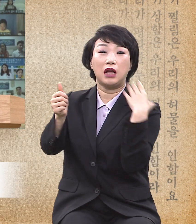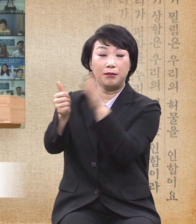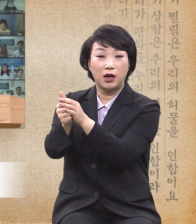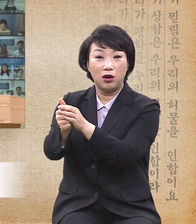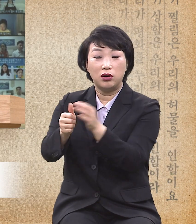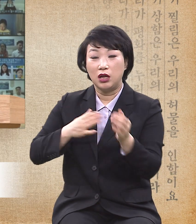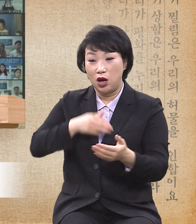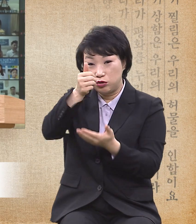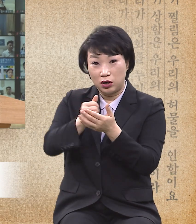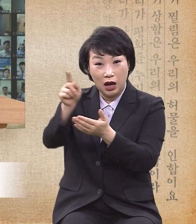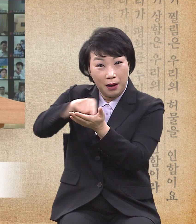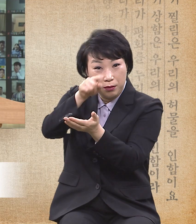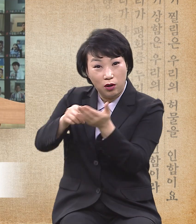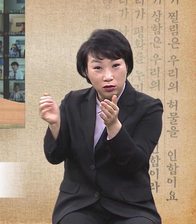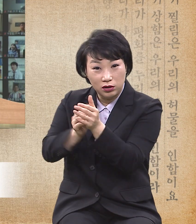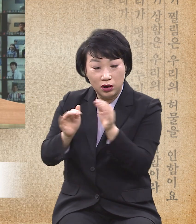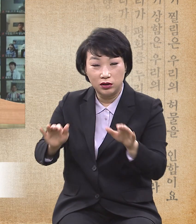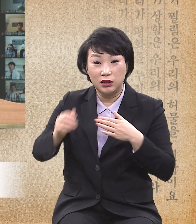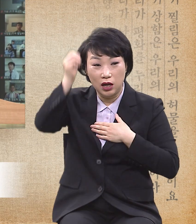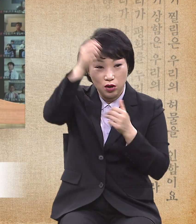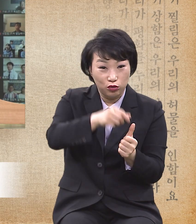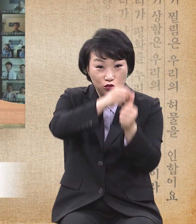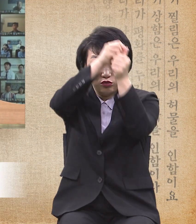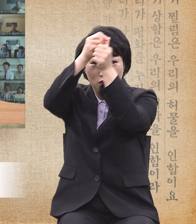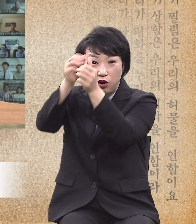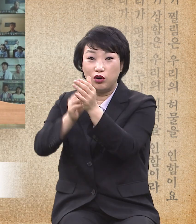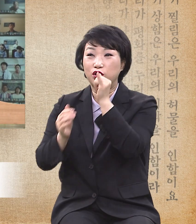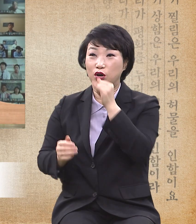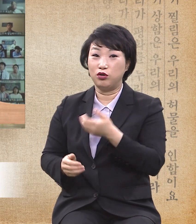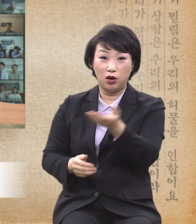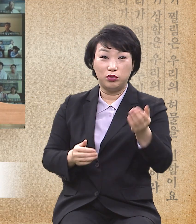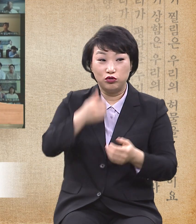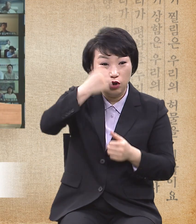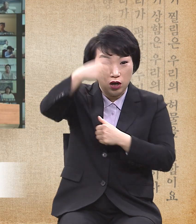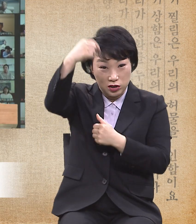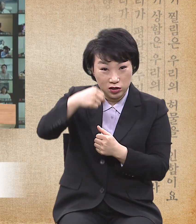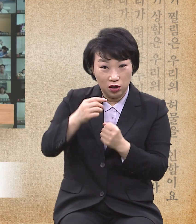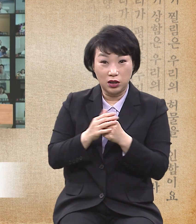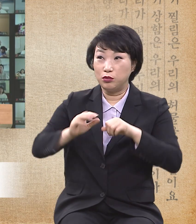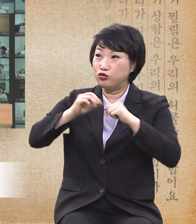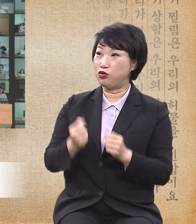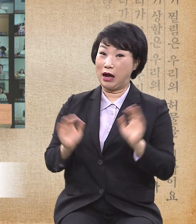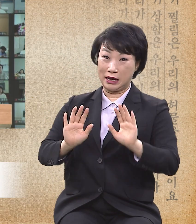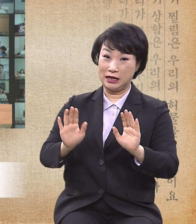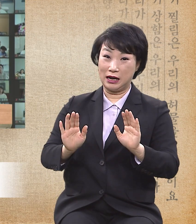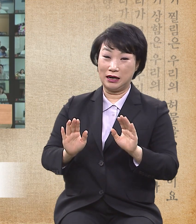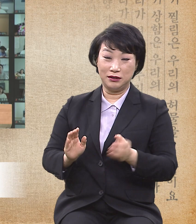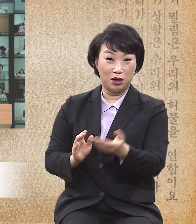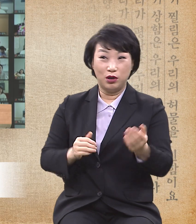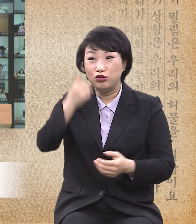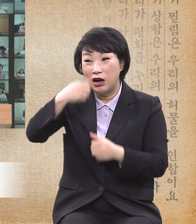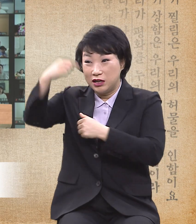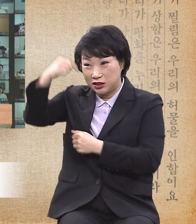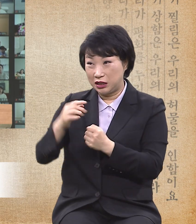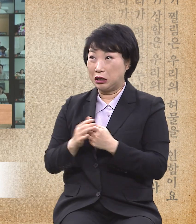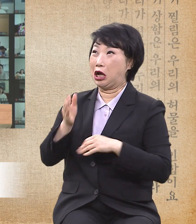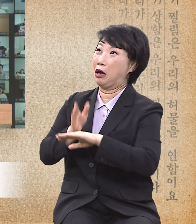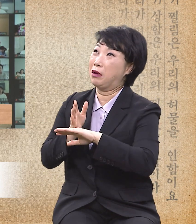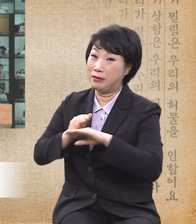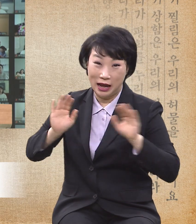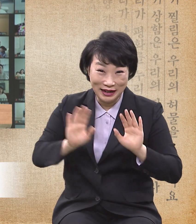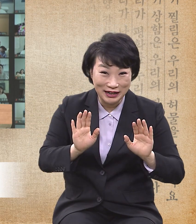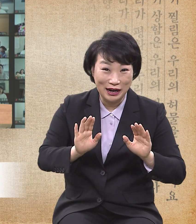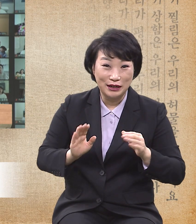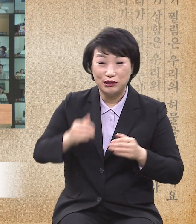죄값을 갚으시고 내 영혼을 살렸으니 누가 시켜서 충성함이 아니오. 누가 시켜서 감사함이 아니오.